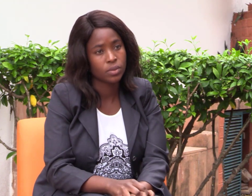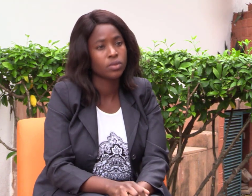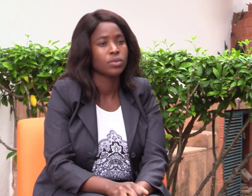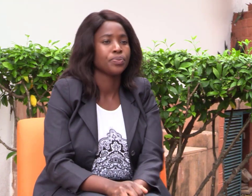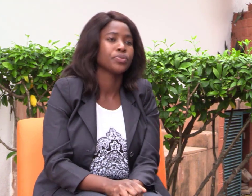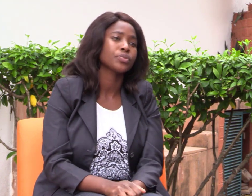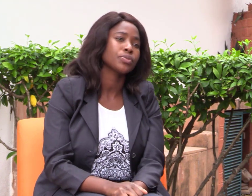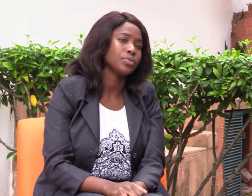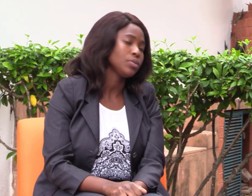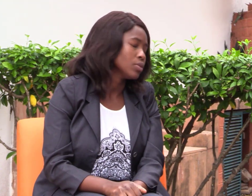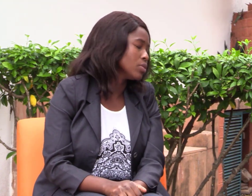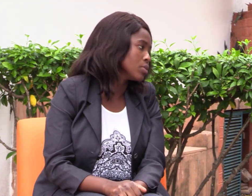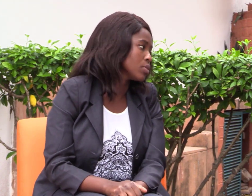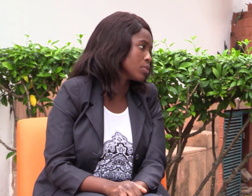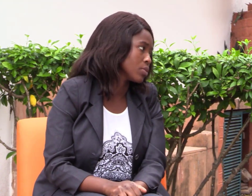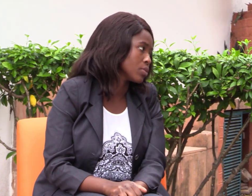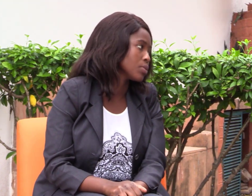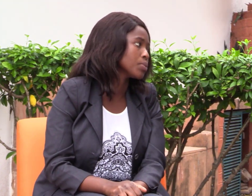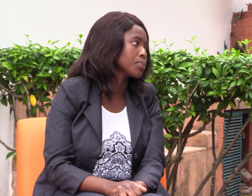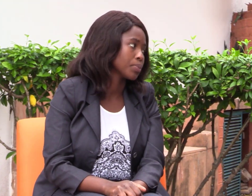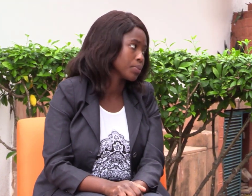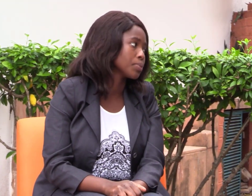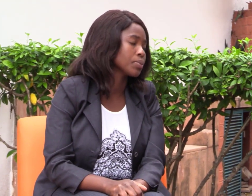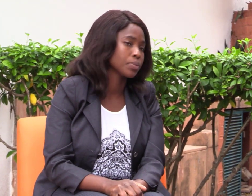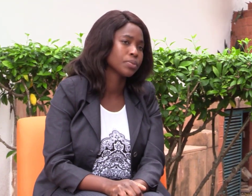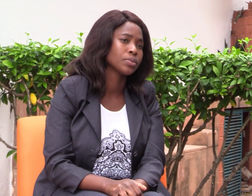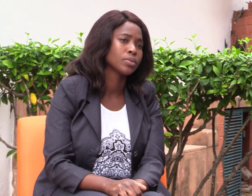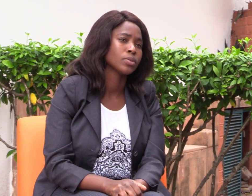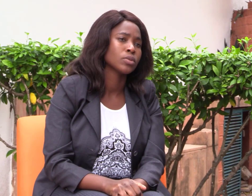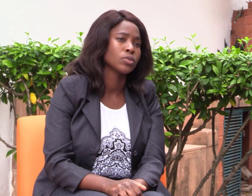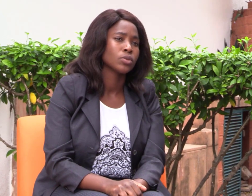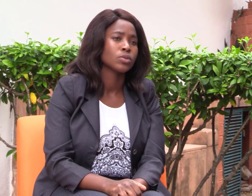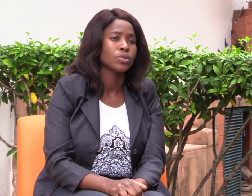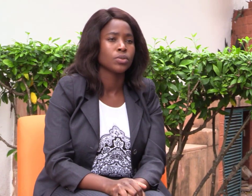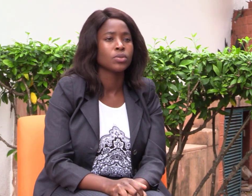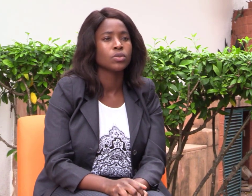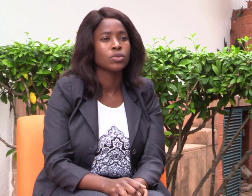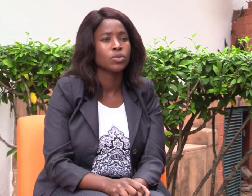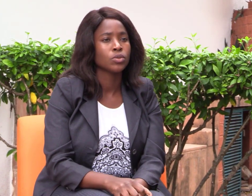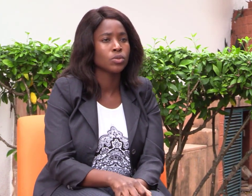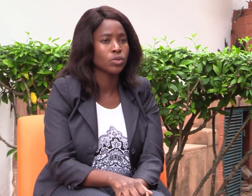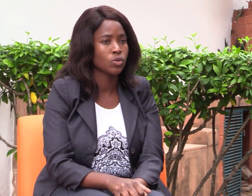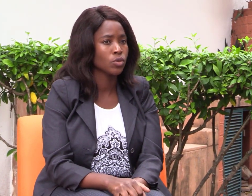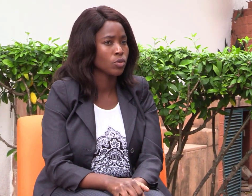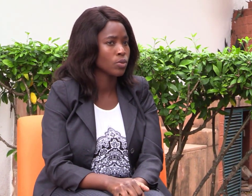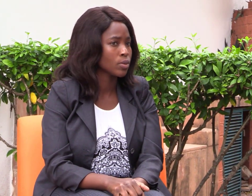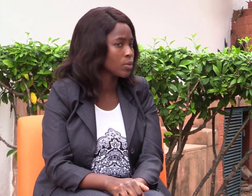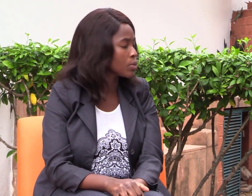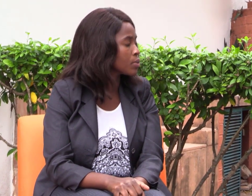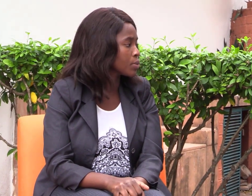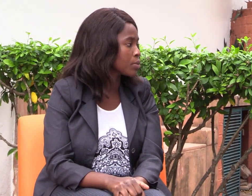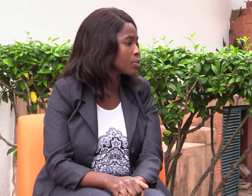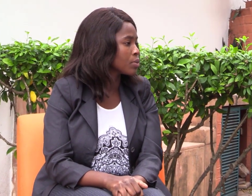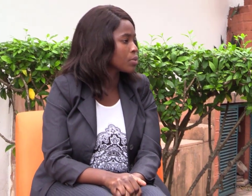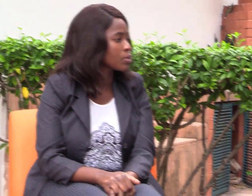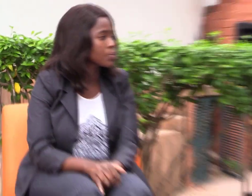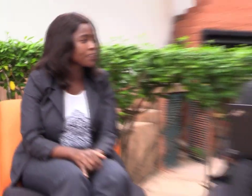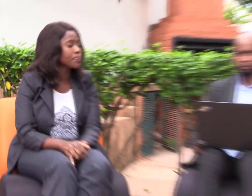mesmo crianças com deficiência auditiva, tem sido, por enquanto, é na Escola Secundária Josina